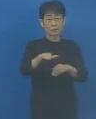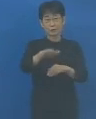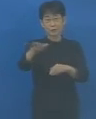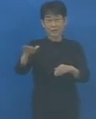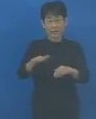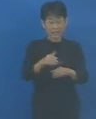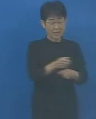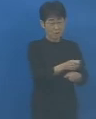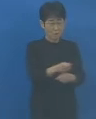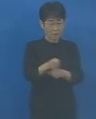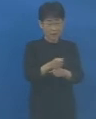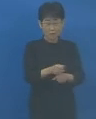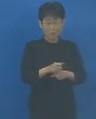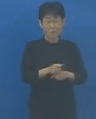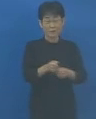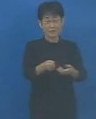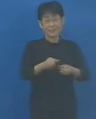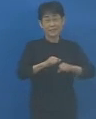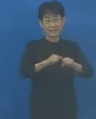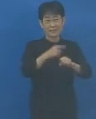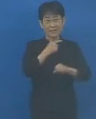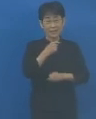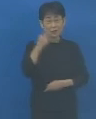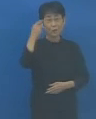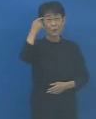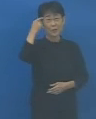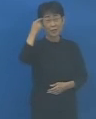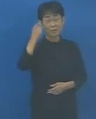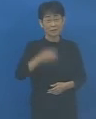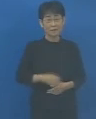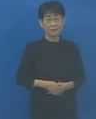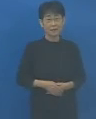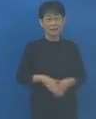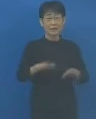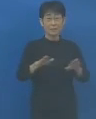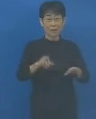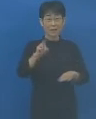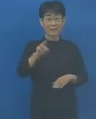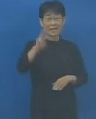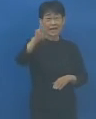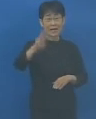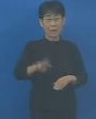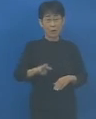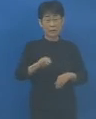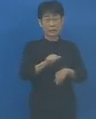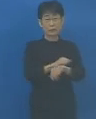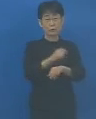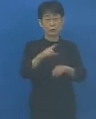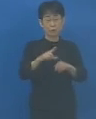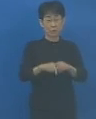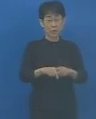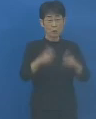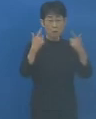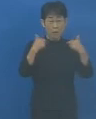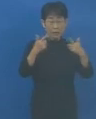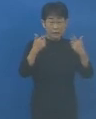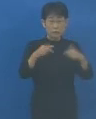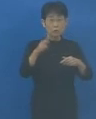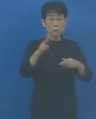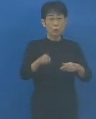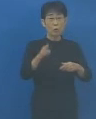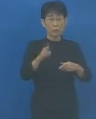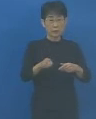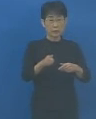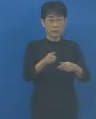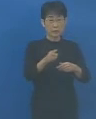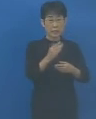ければというふうに考えておりますし今瀬川選手も毎日のようにセーリング